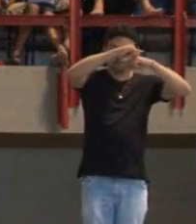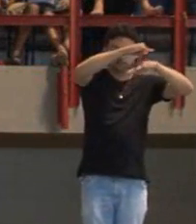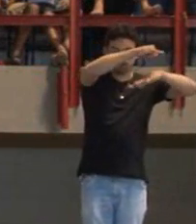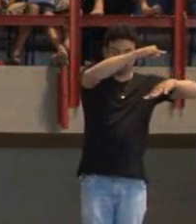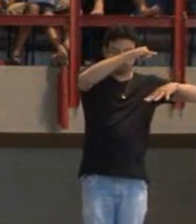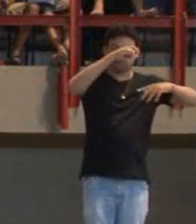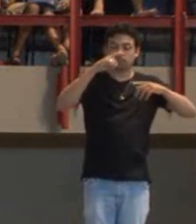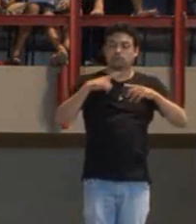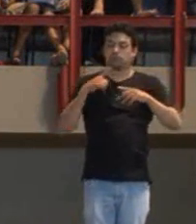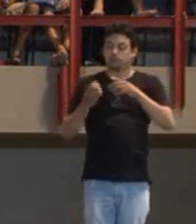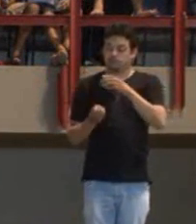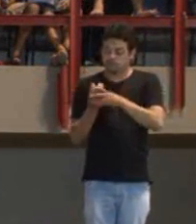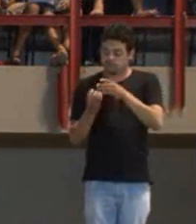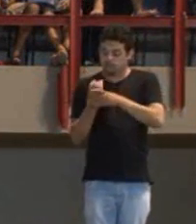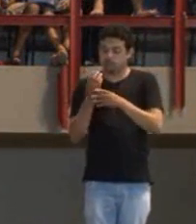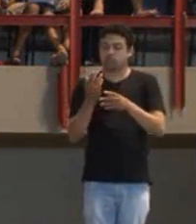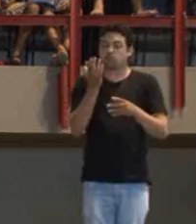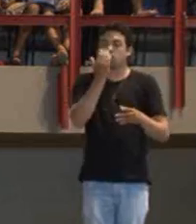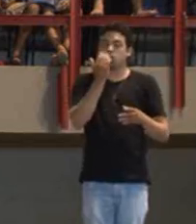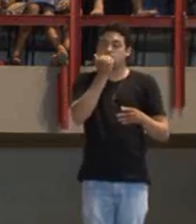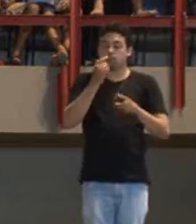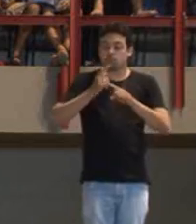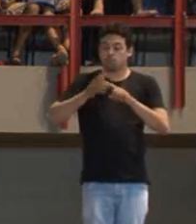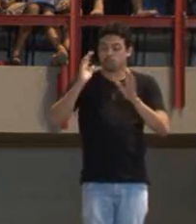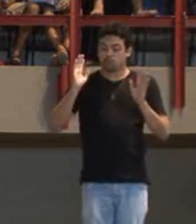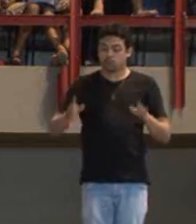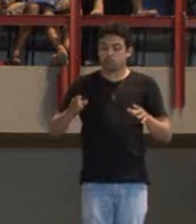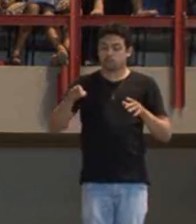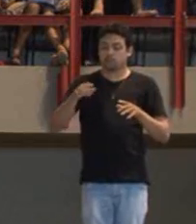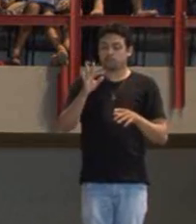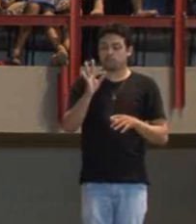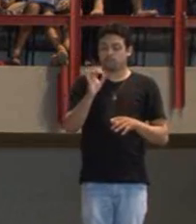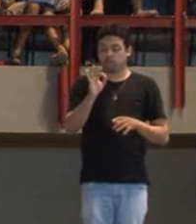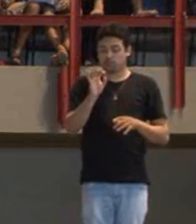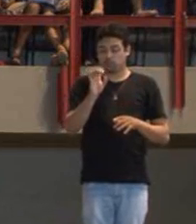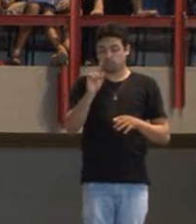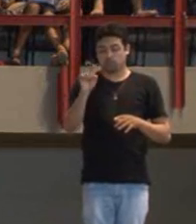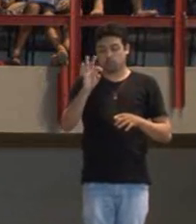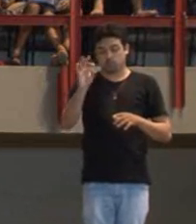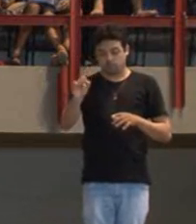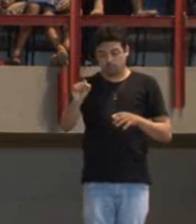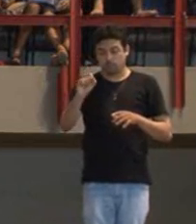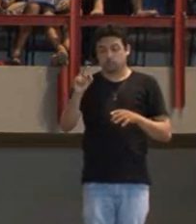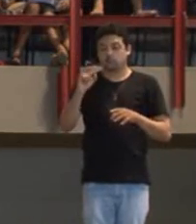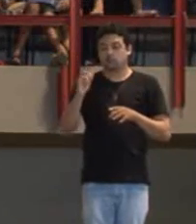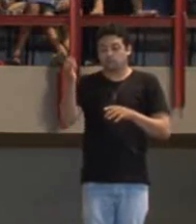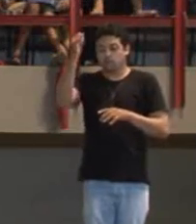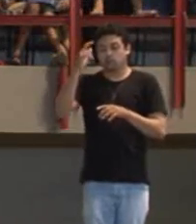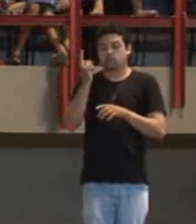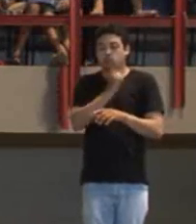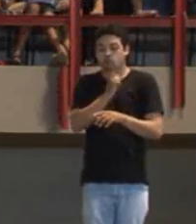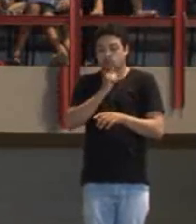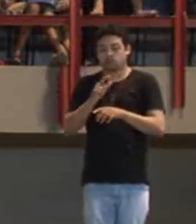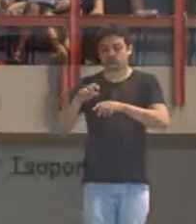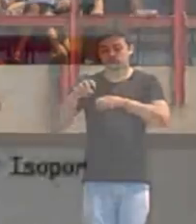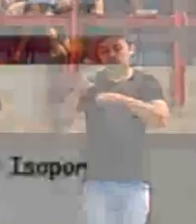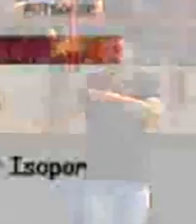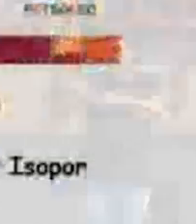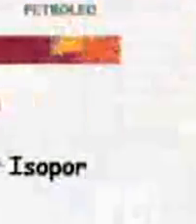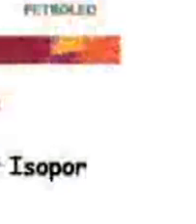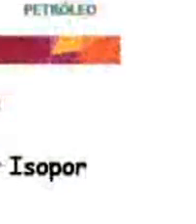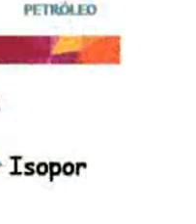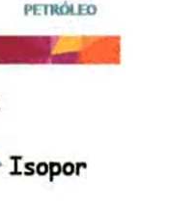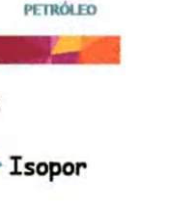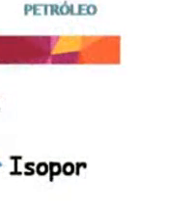da produtividade de alimentos, porque os fertilizantes são importantíssimos para aumentar a produtividade agrícola, tá?